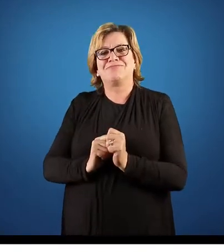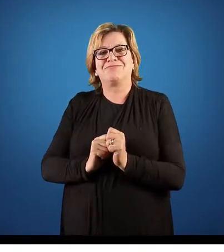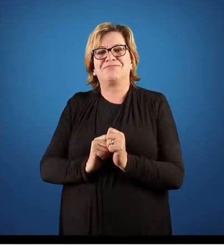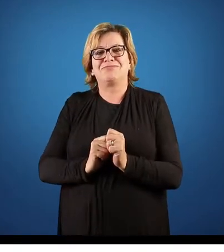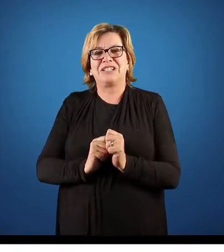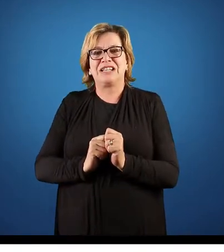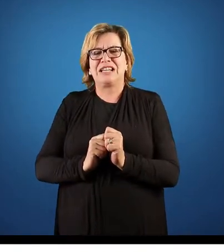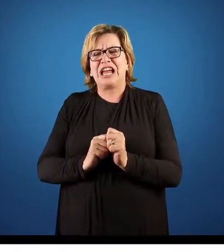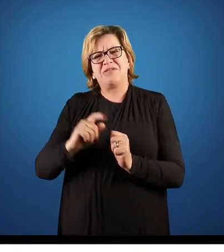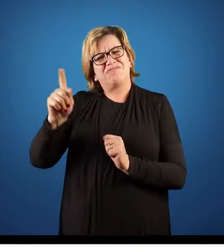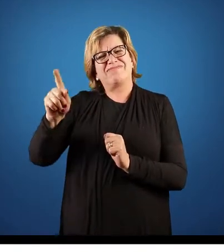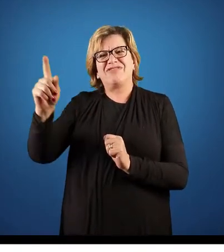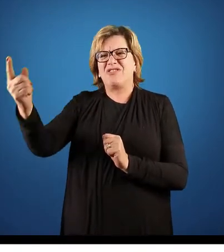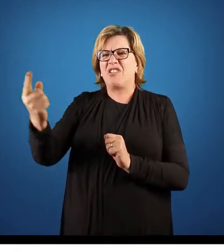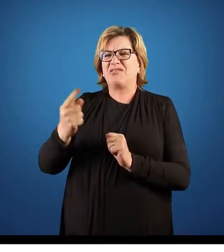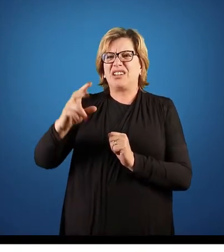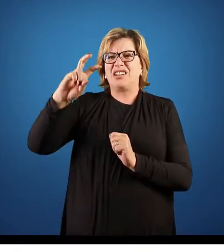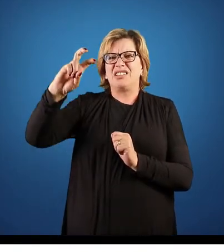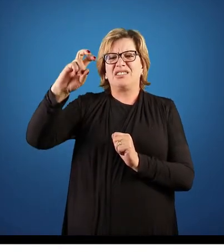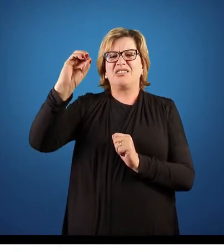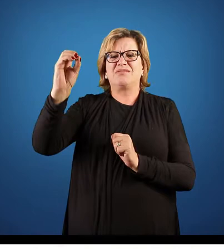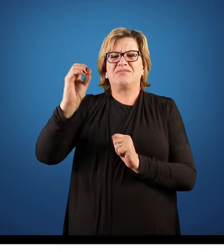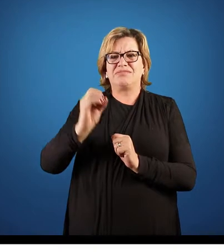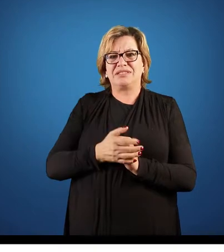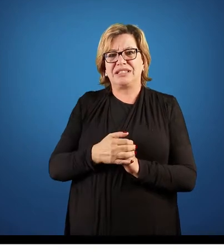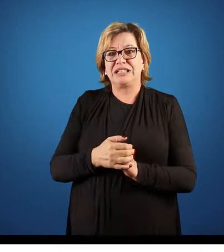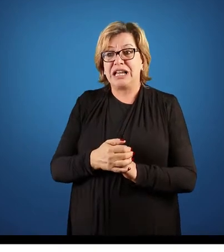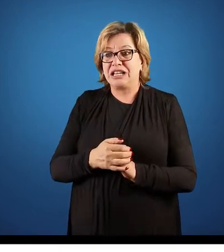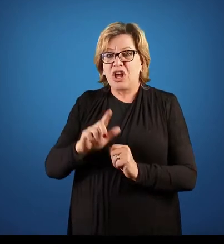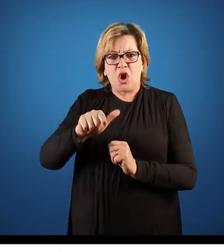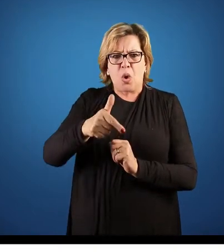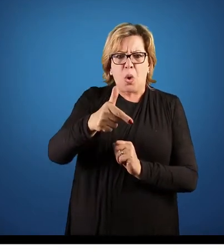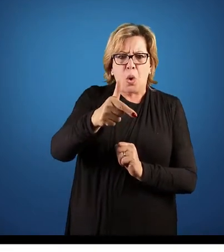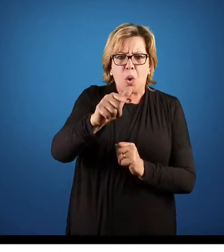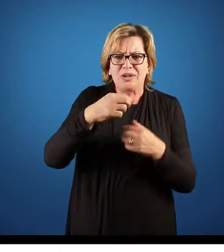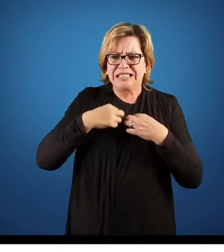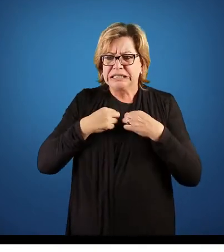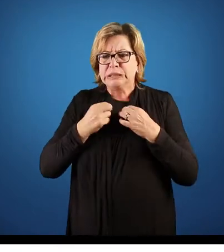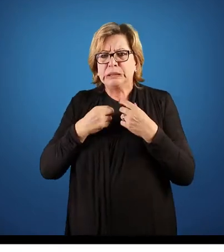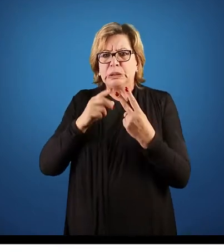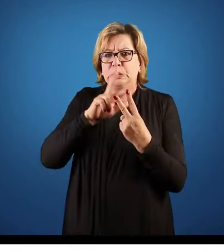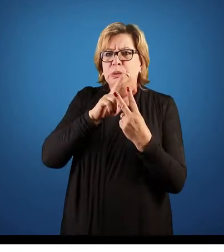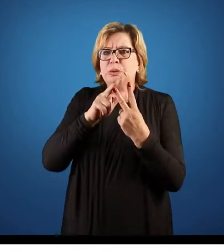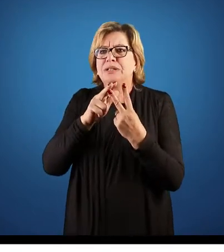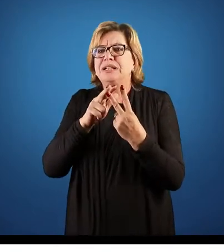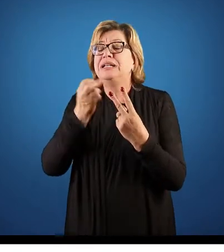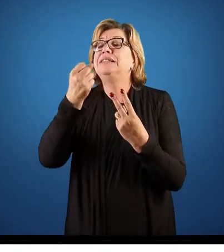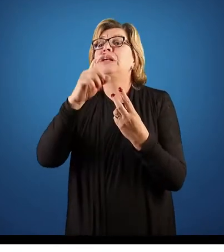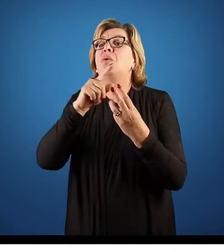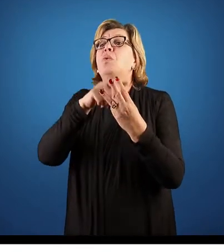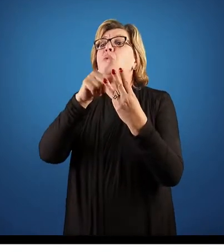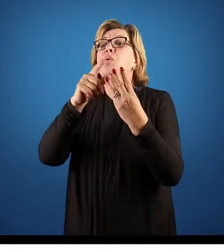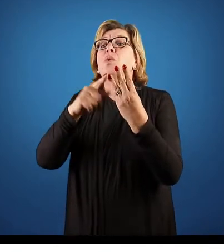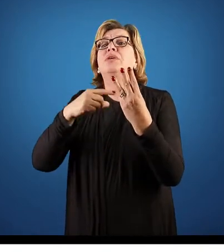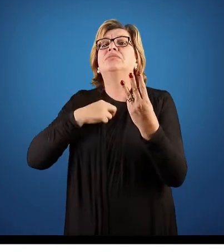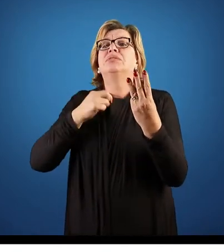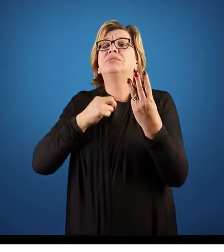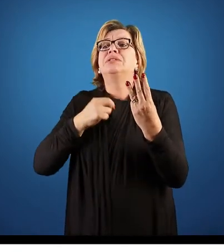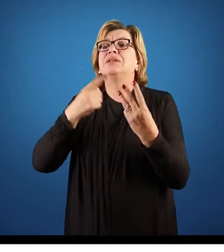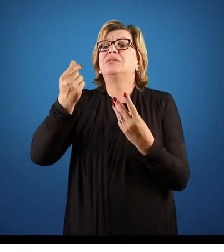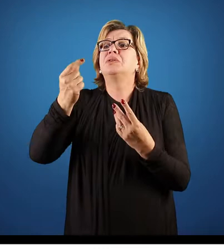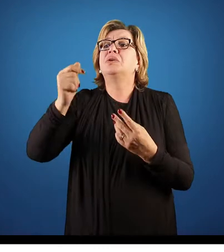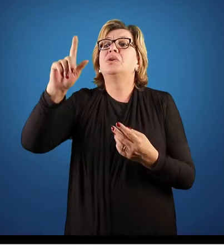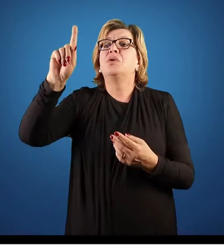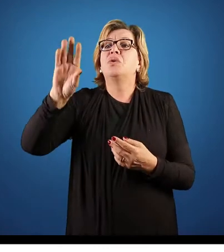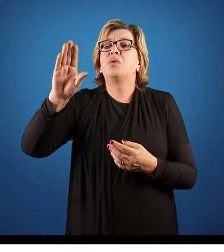ser após dar 5% e volta lá e gostou demais a camisa enquanto ela foi lá olha se eu levar três camisas qual discordo que segundo ela vai